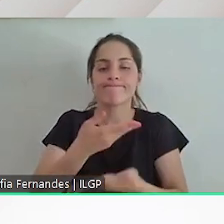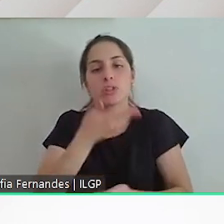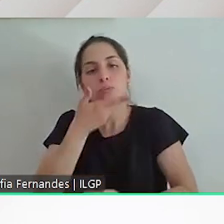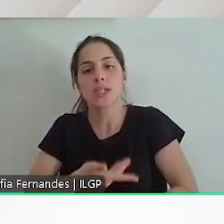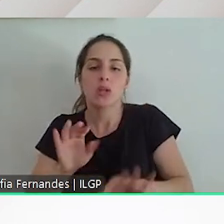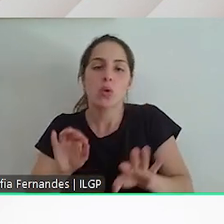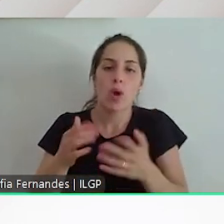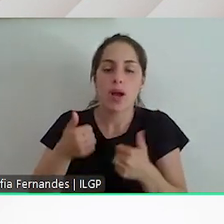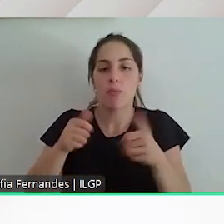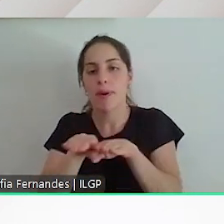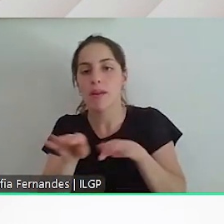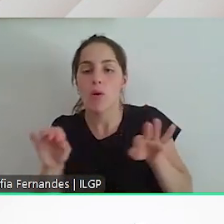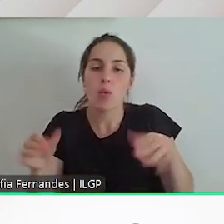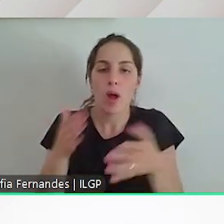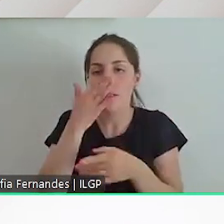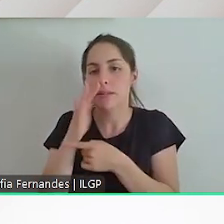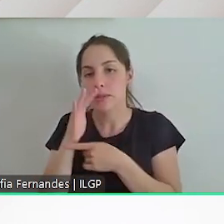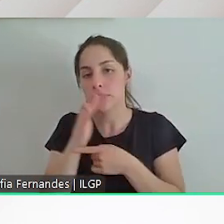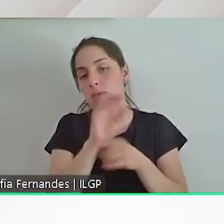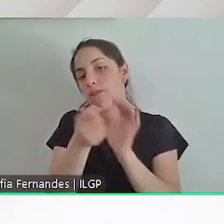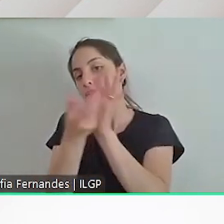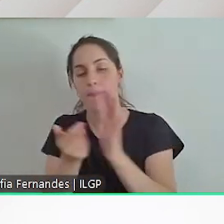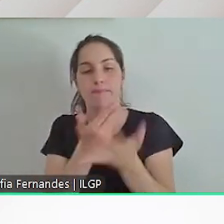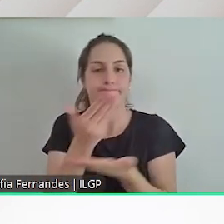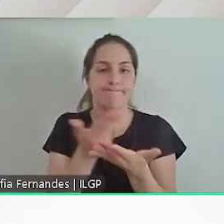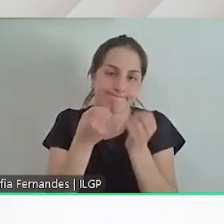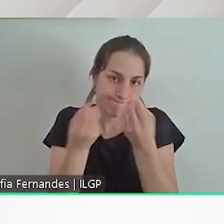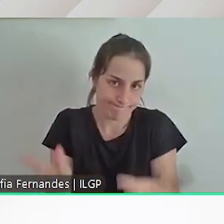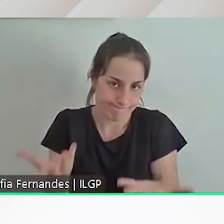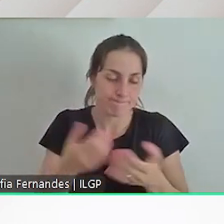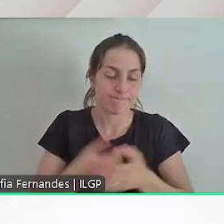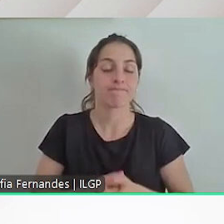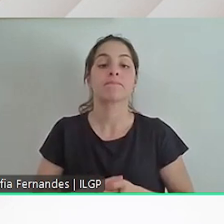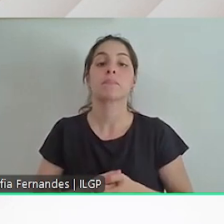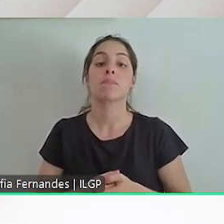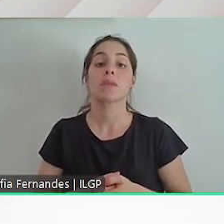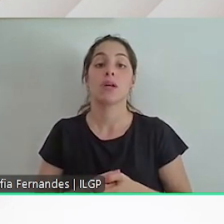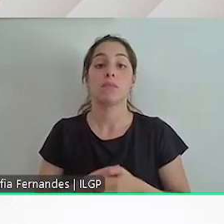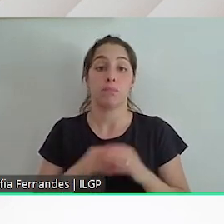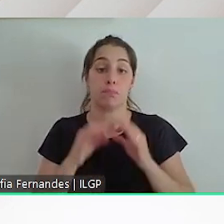práticas entre os membros. Depois, paralelamente a